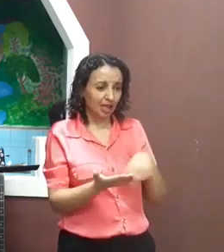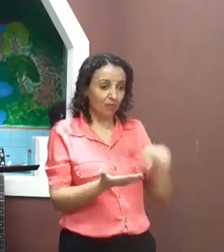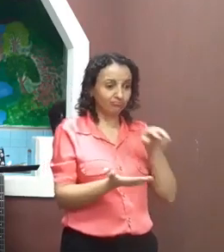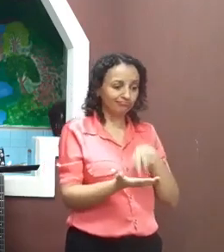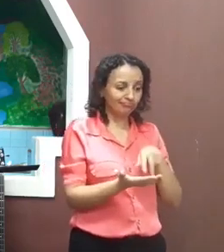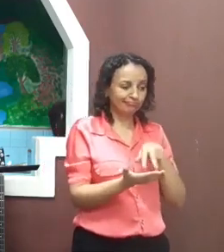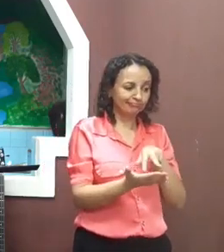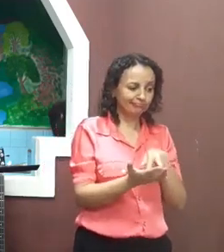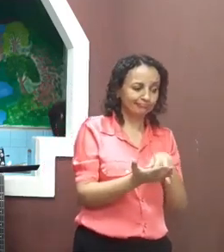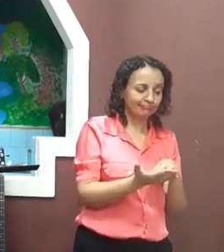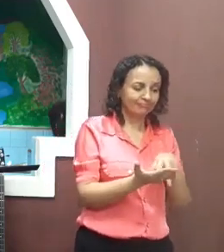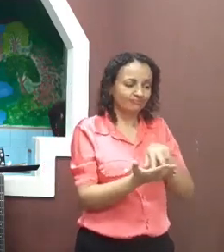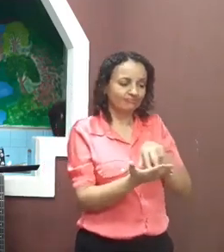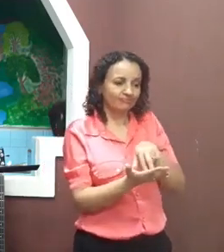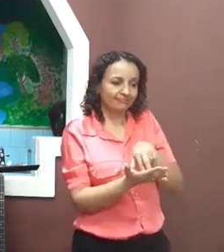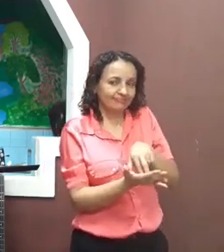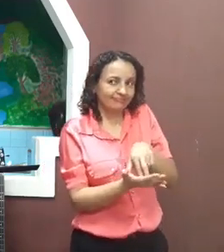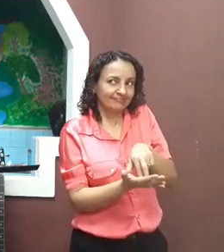Tem coisas, meus irmãos,